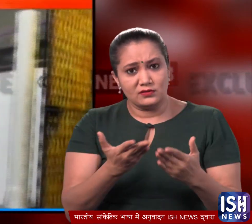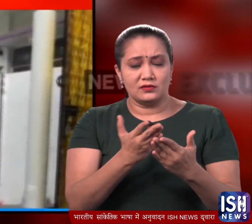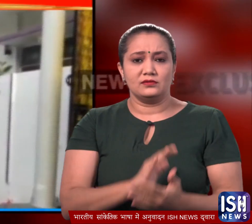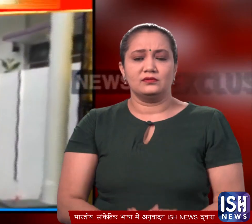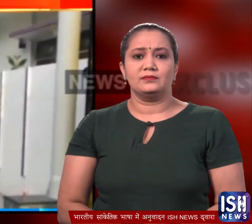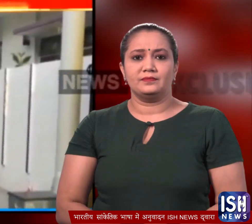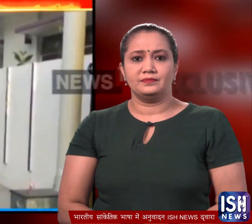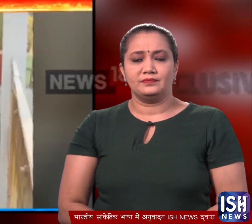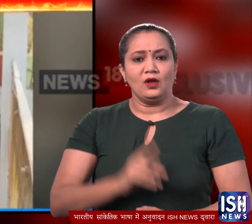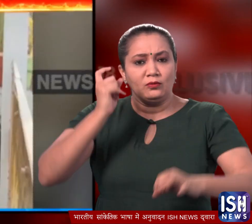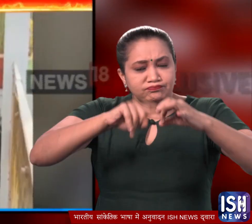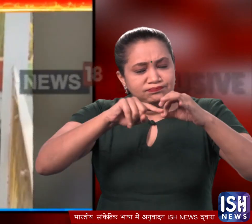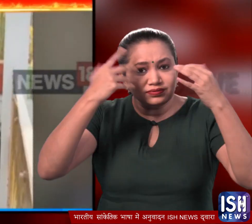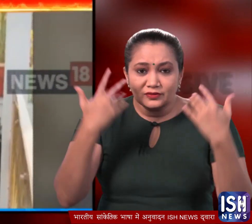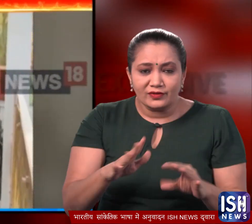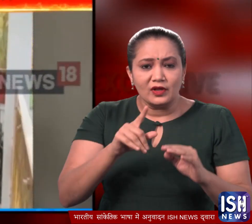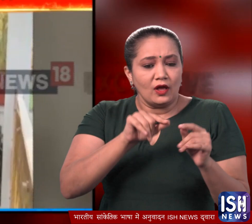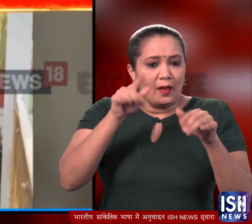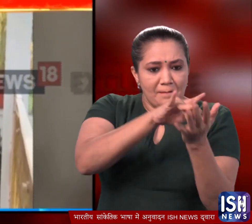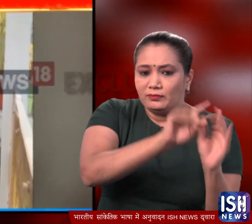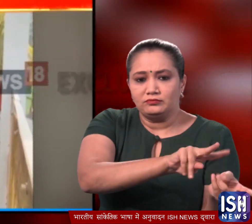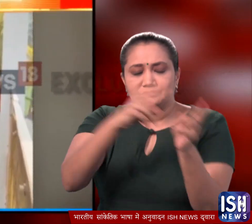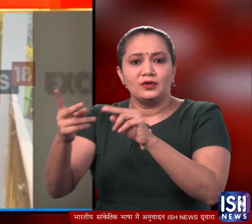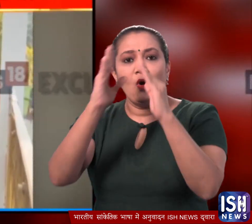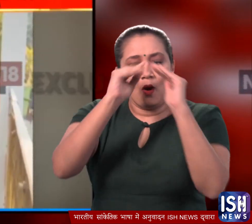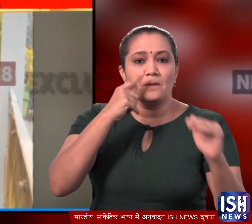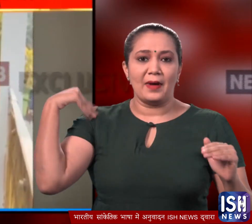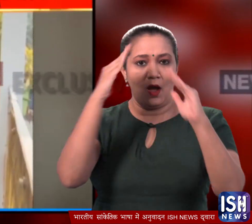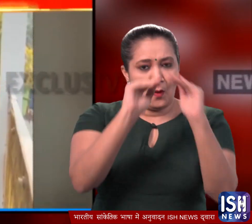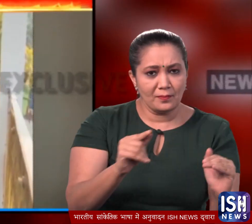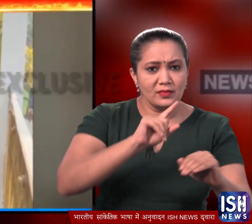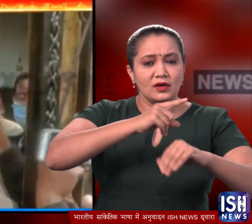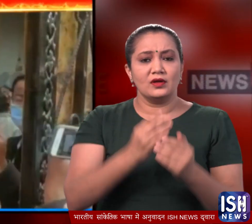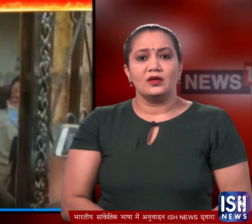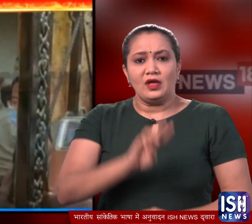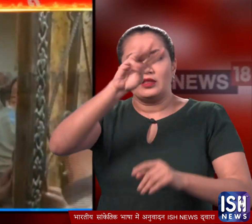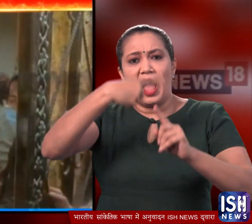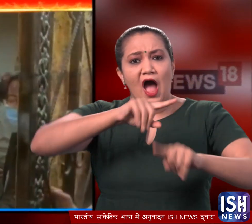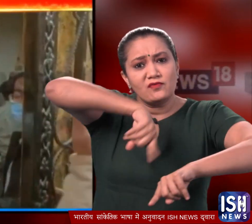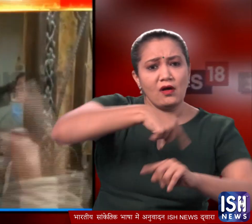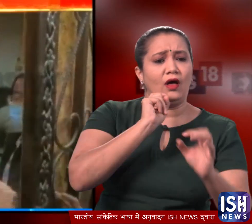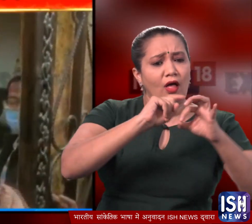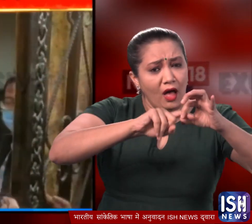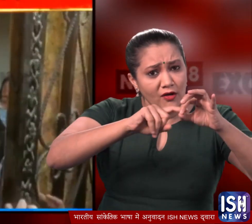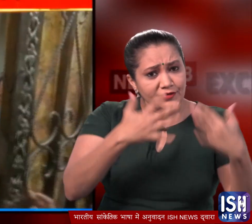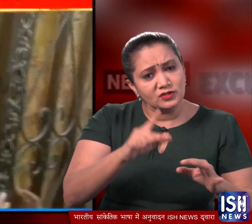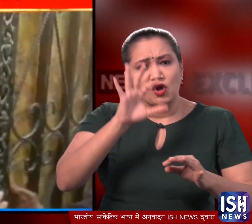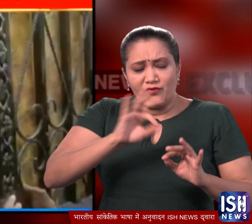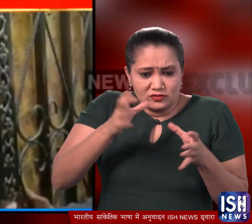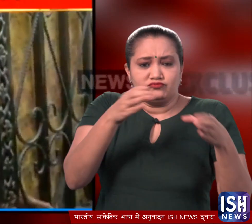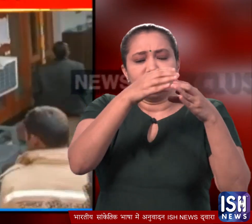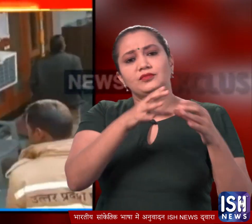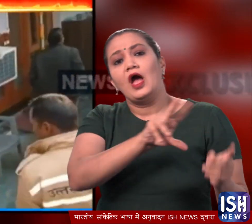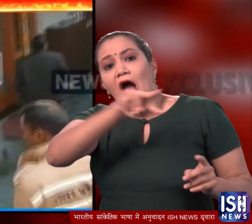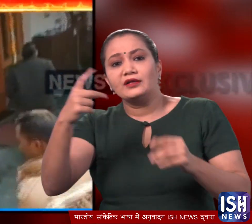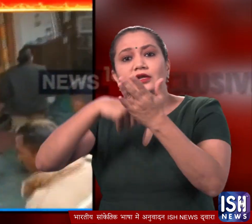का ठिकाना बदलता चला गया। उनके भाई के घर पर उनसे करीब 3.5 घंटे तक पूछताछ के बाद अफसरों की टीम उनके एक और रिश्तेदार के ठिकाने